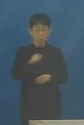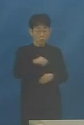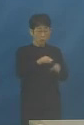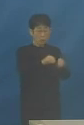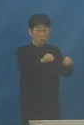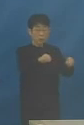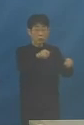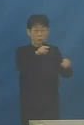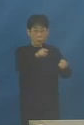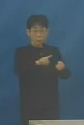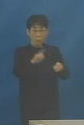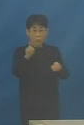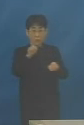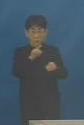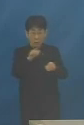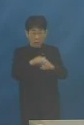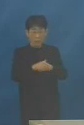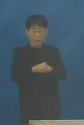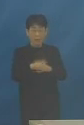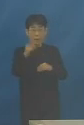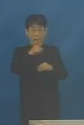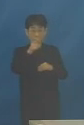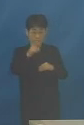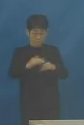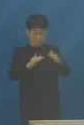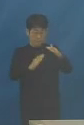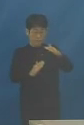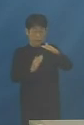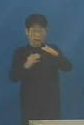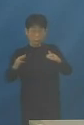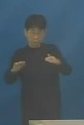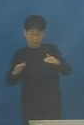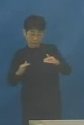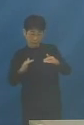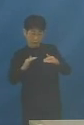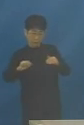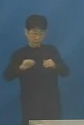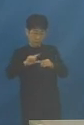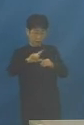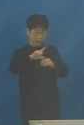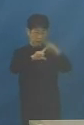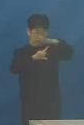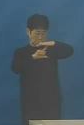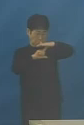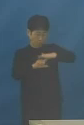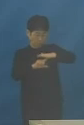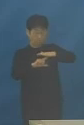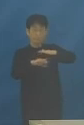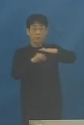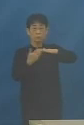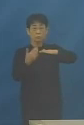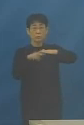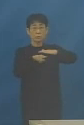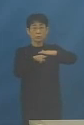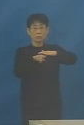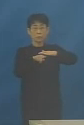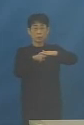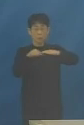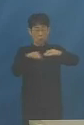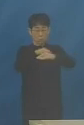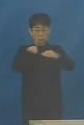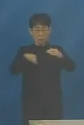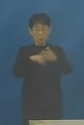いくのをこれをまあそのために高抑え込みにかかるとまぁあの幹線ピークを下げる対策というのをそれぞれ